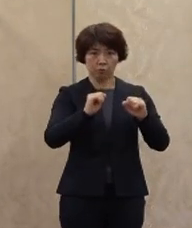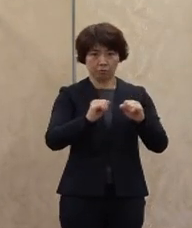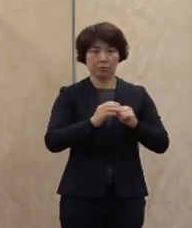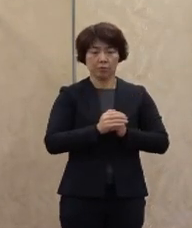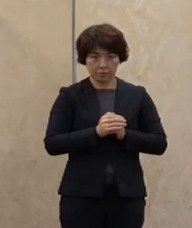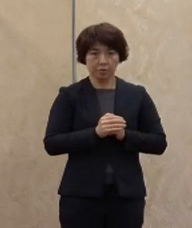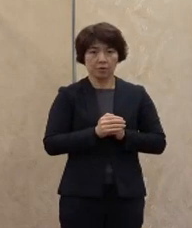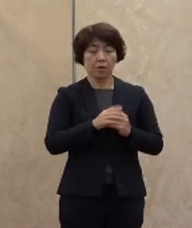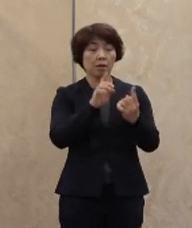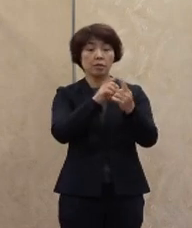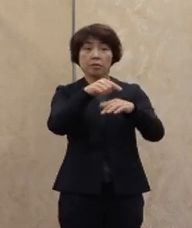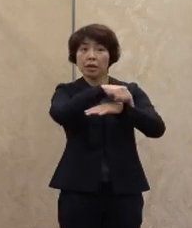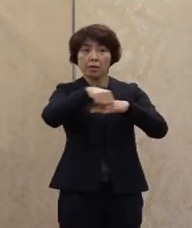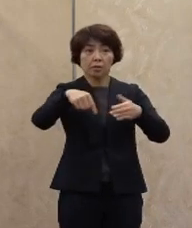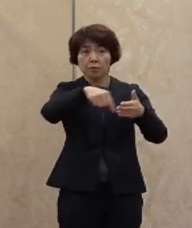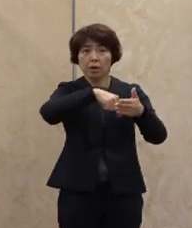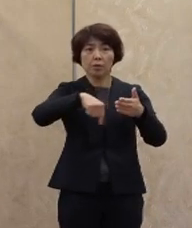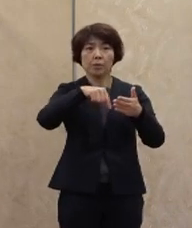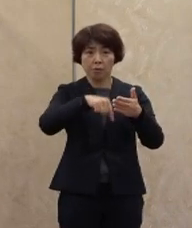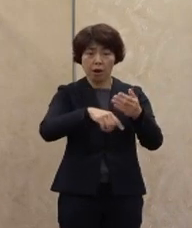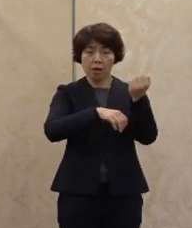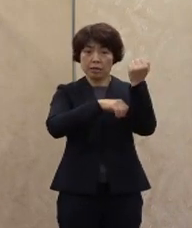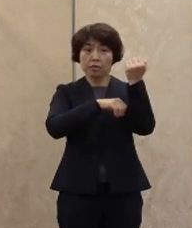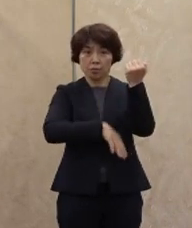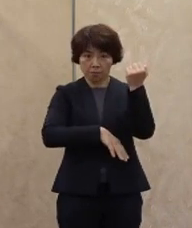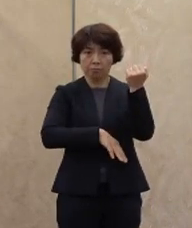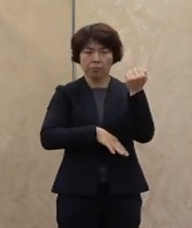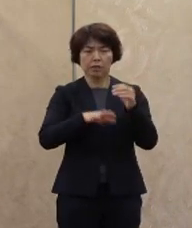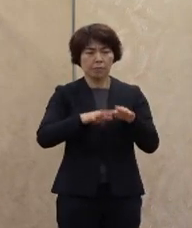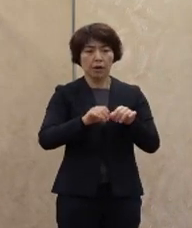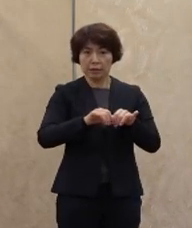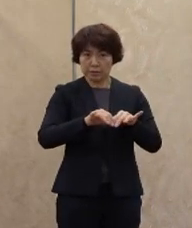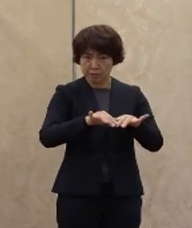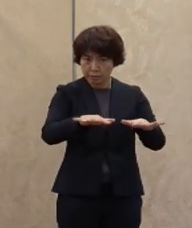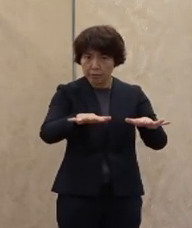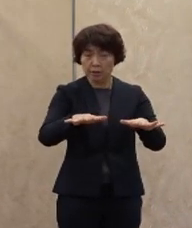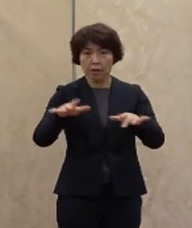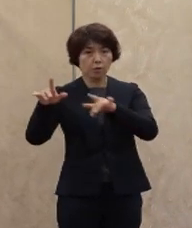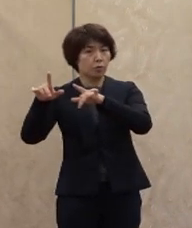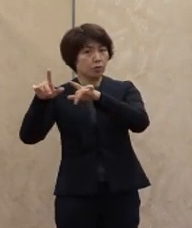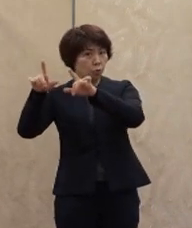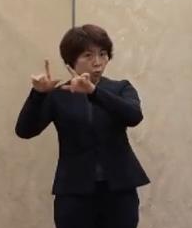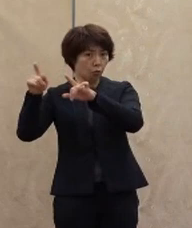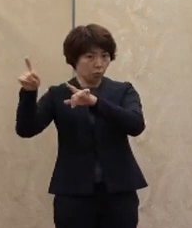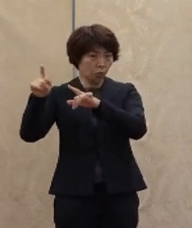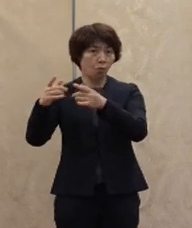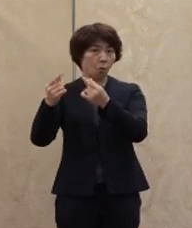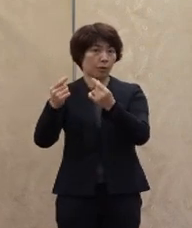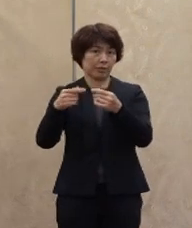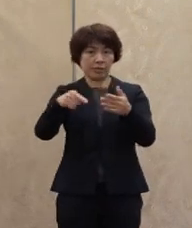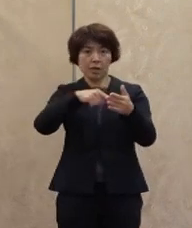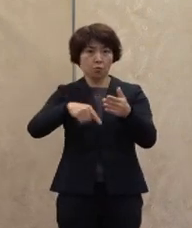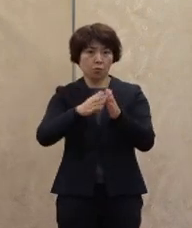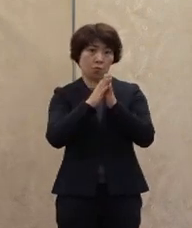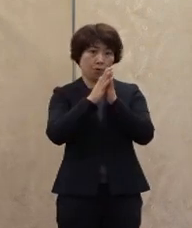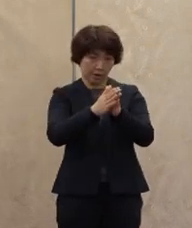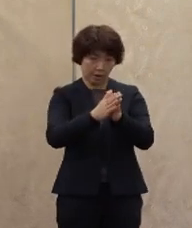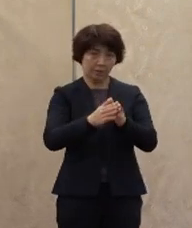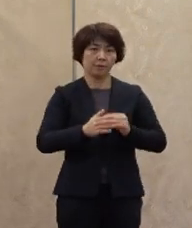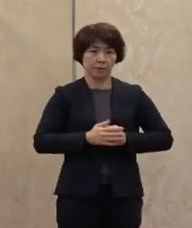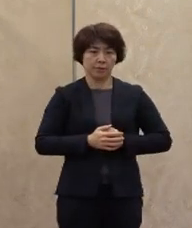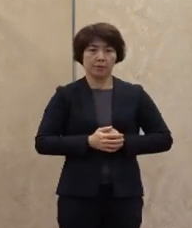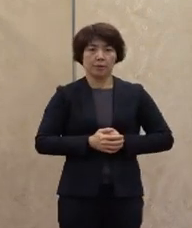ので対策の中身は基本的に、今感染がかなり拡大している首都圏と同じ内容をお願いするということになります